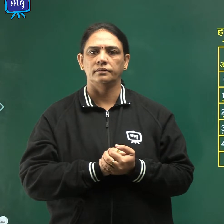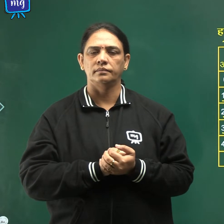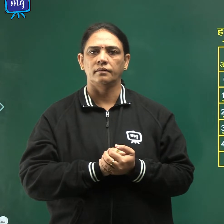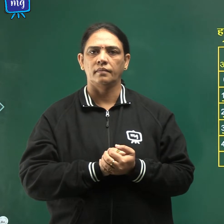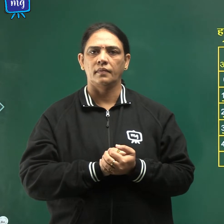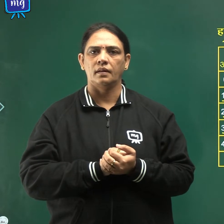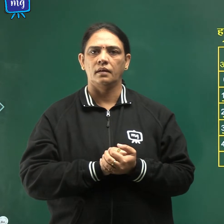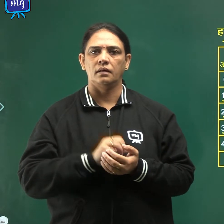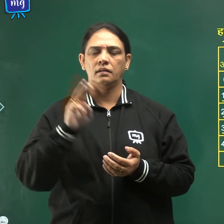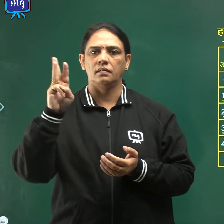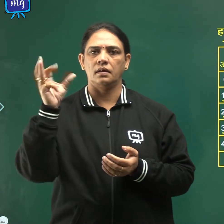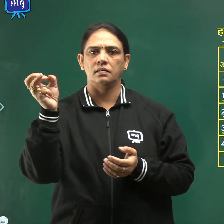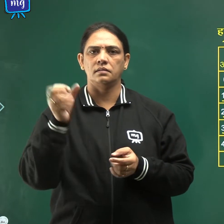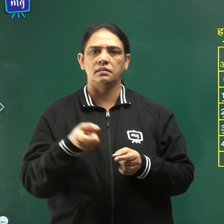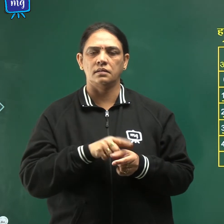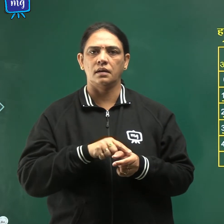30 से 40 वर्ग का